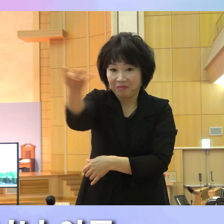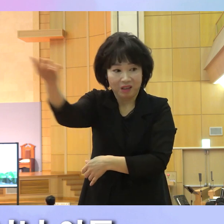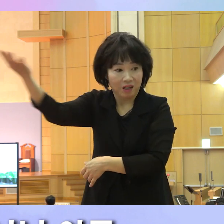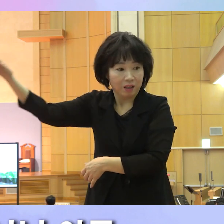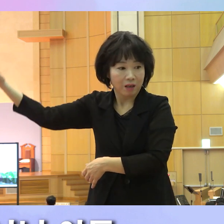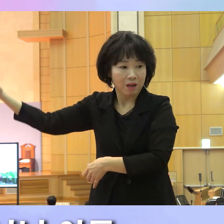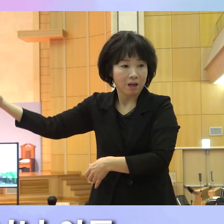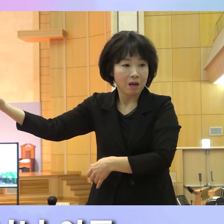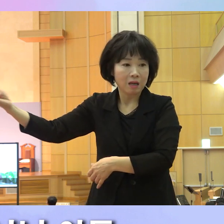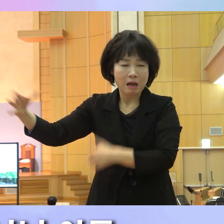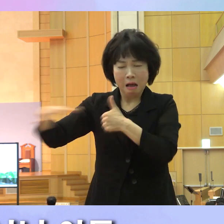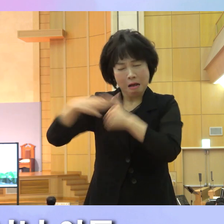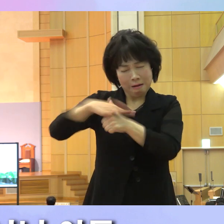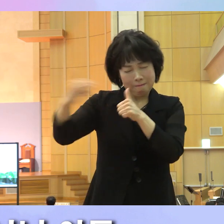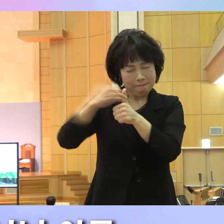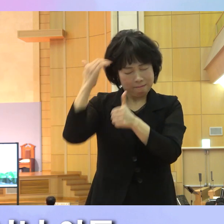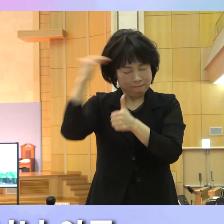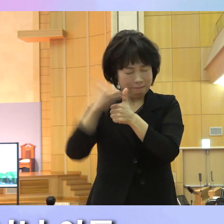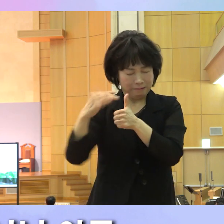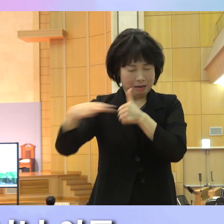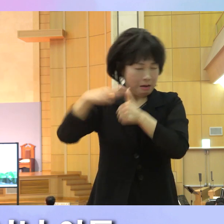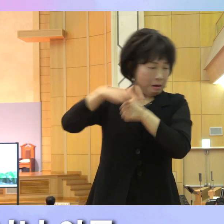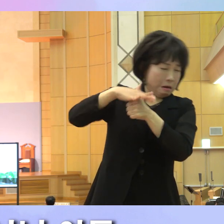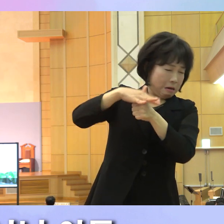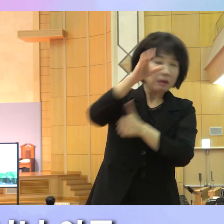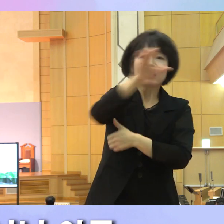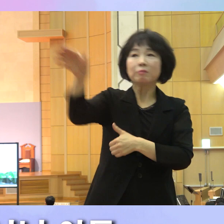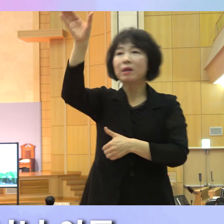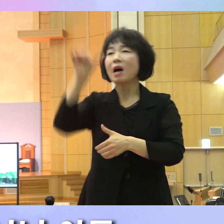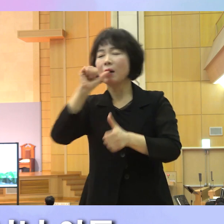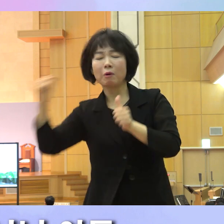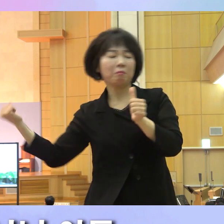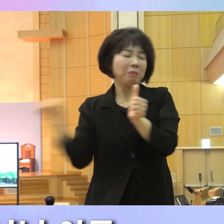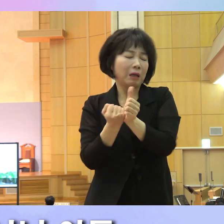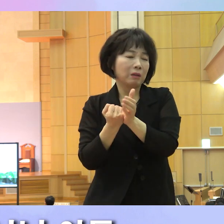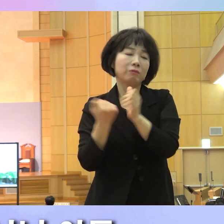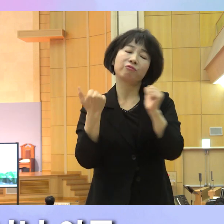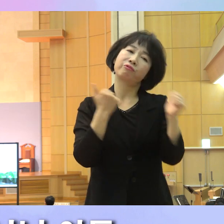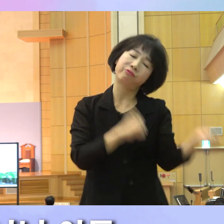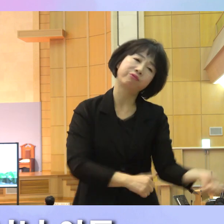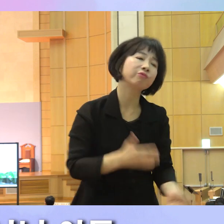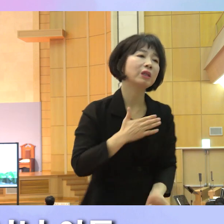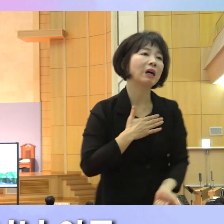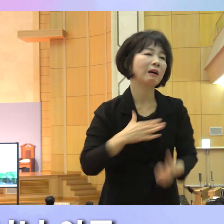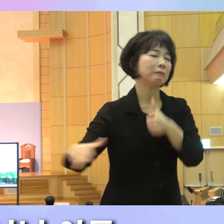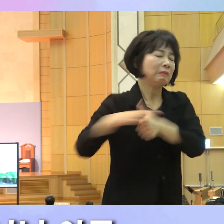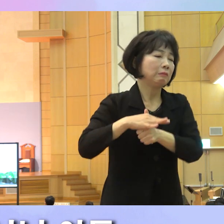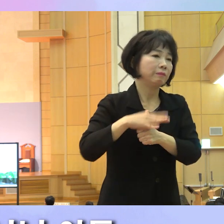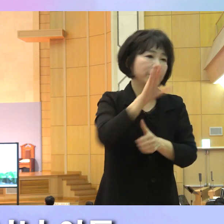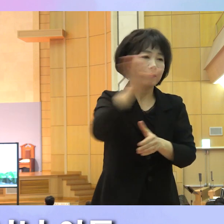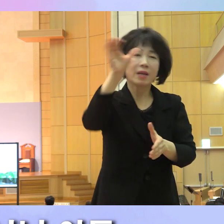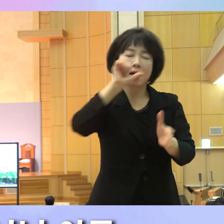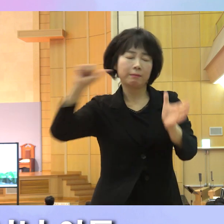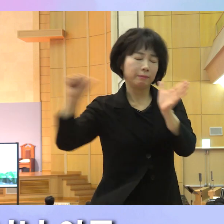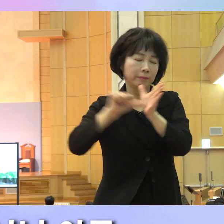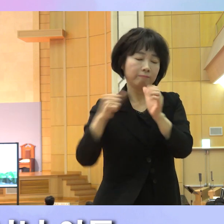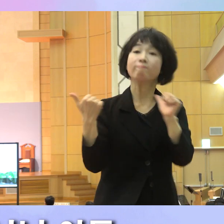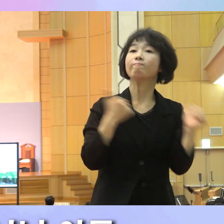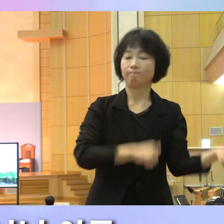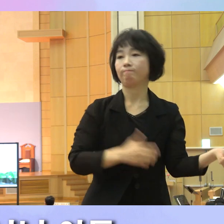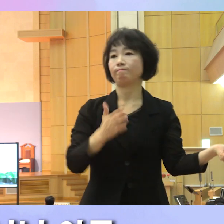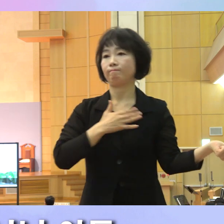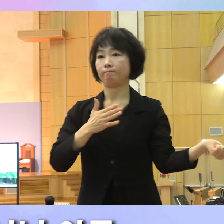서기관들에게 많은 고난을 받고, 이만 십자가에 못 박혀 죽는다는 걸 말하는 거죠. 많은 고난을 받고 죽임을